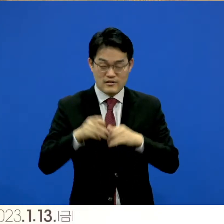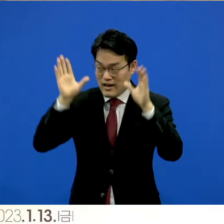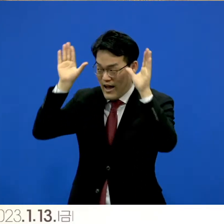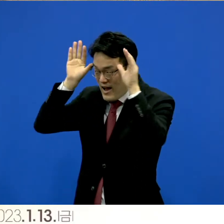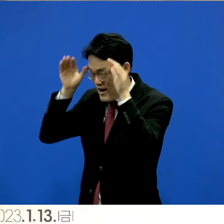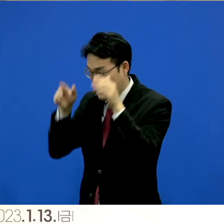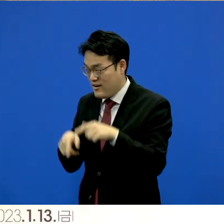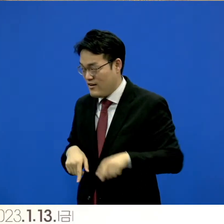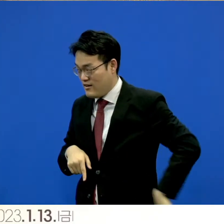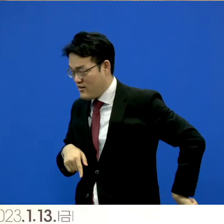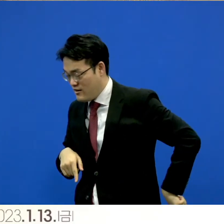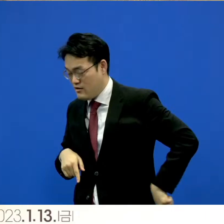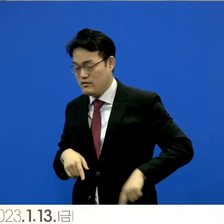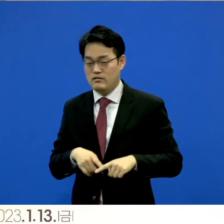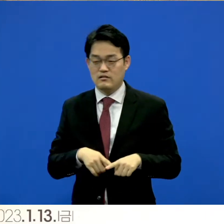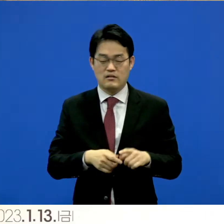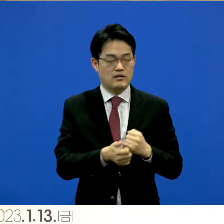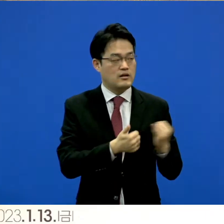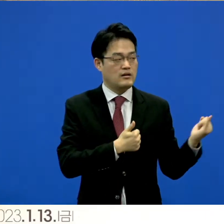없네.